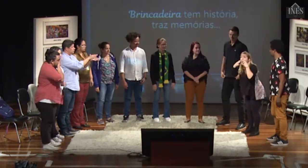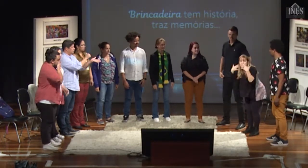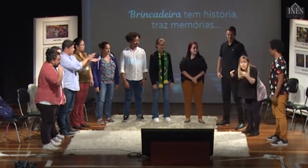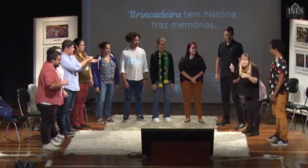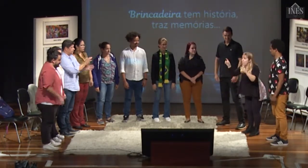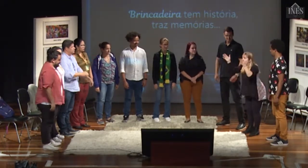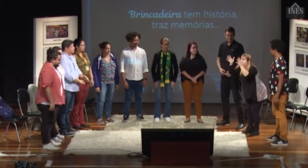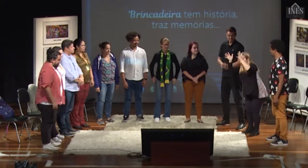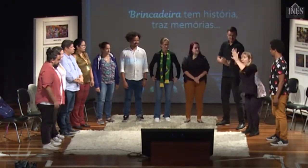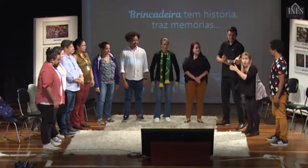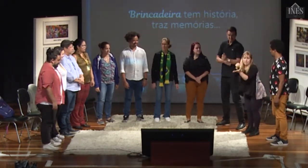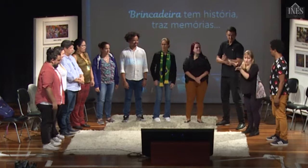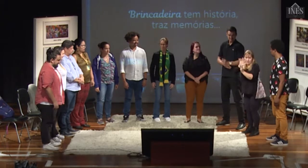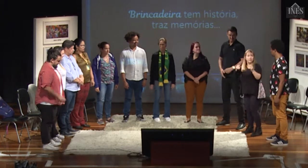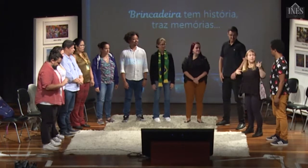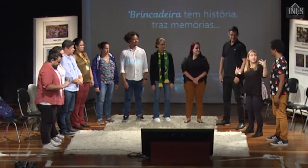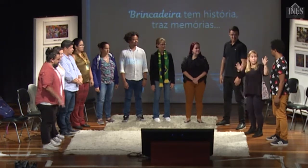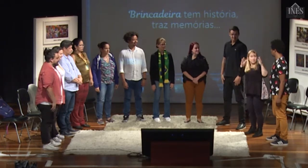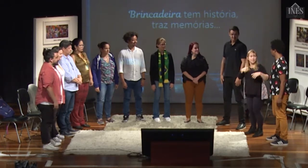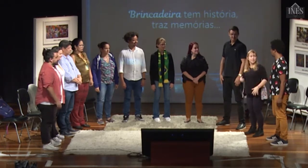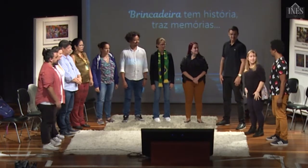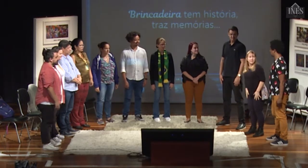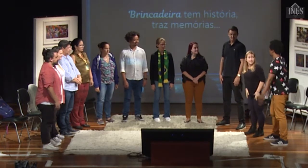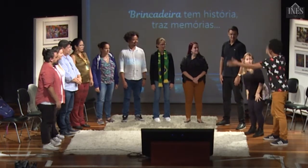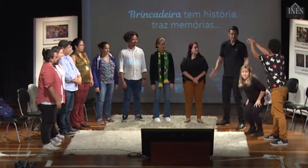Vamos começar. Presta atenção, hein? Quem errar, tá fora.